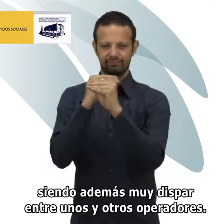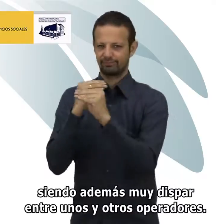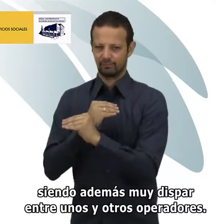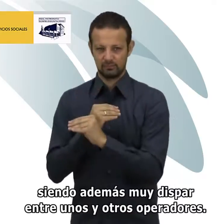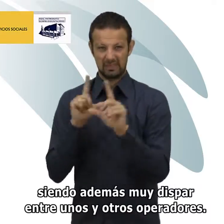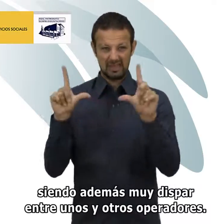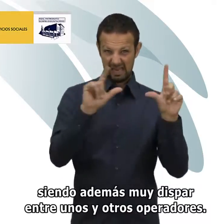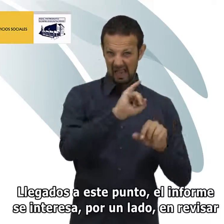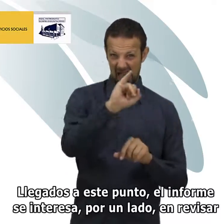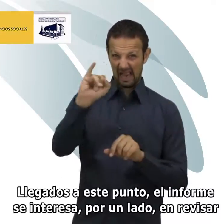operadores.